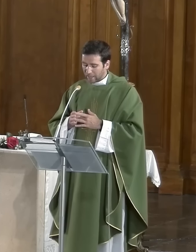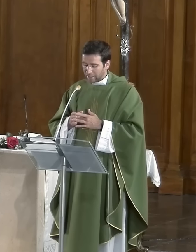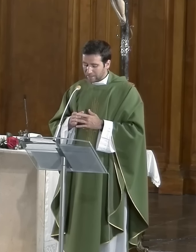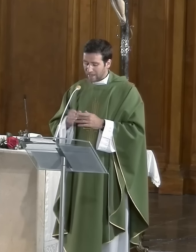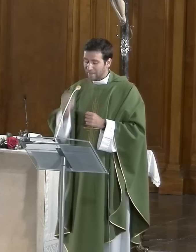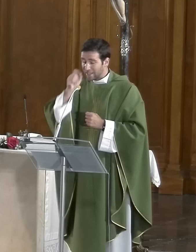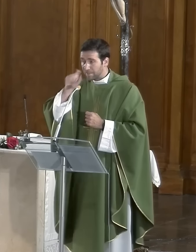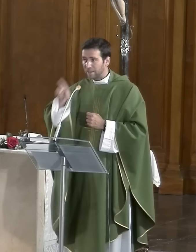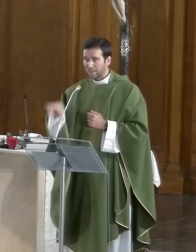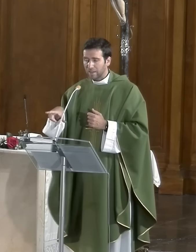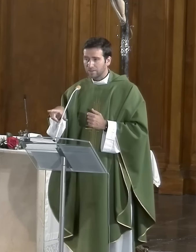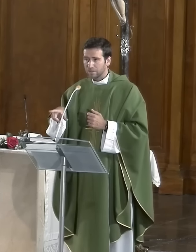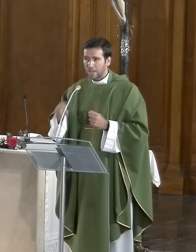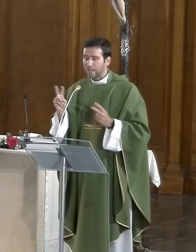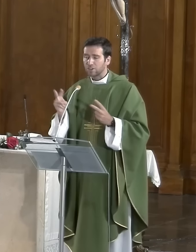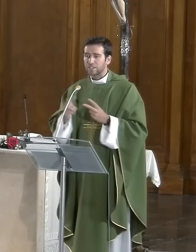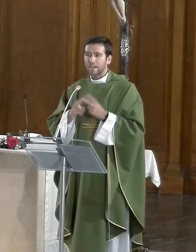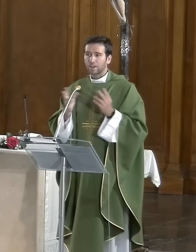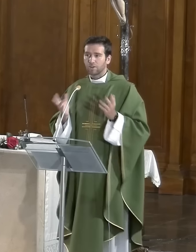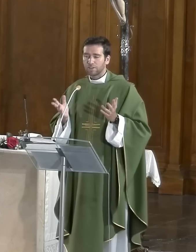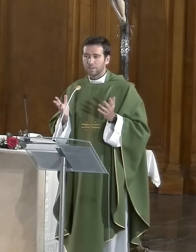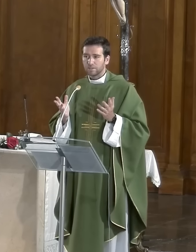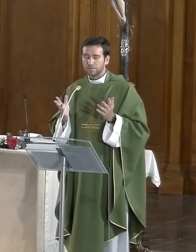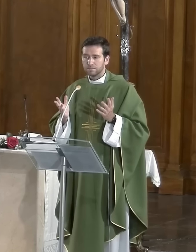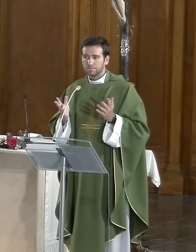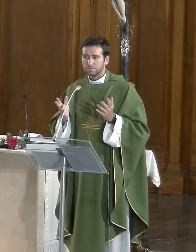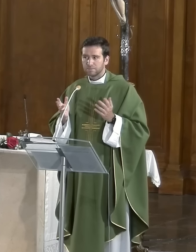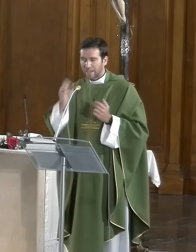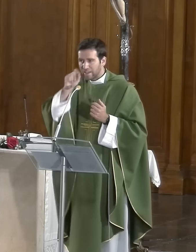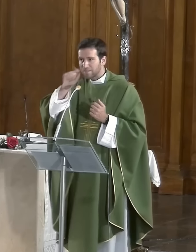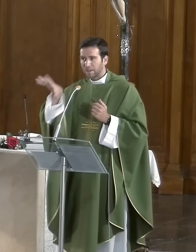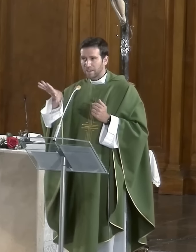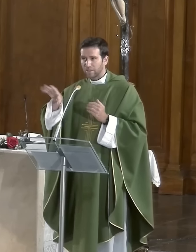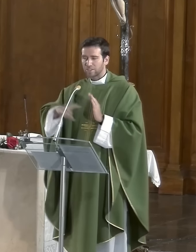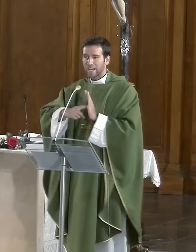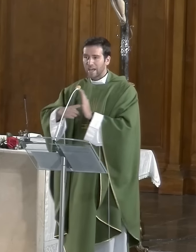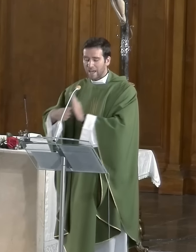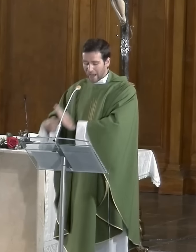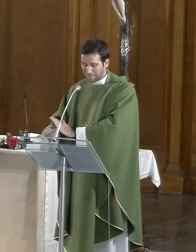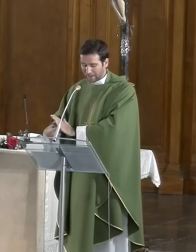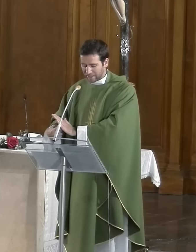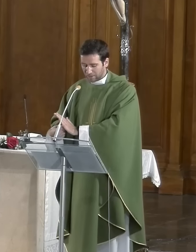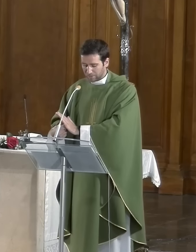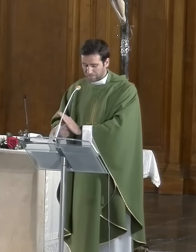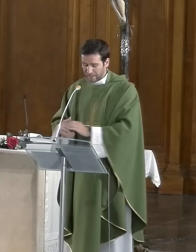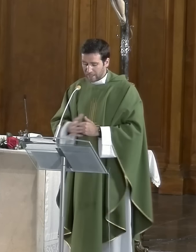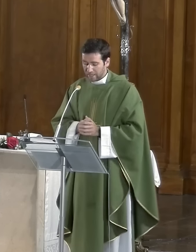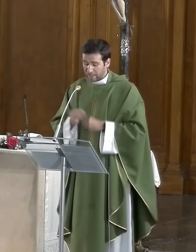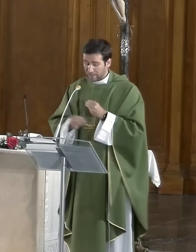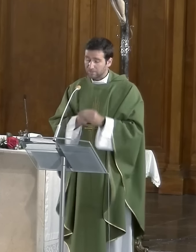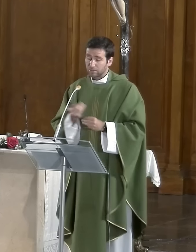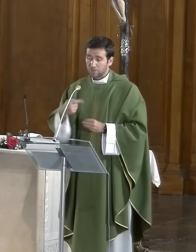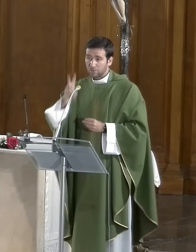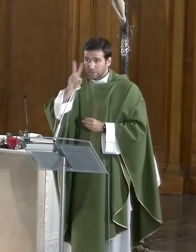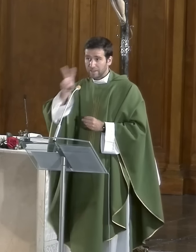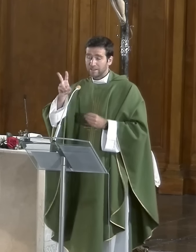será despreciado y no será reconocido, será despreciado, será apartado. Y veremos cómo